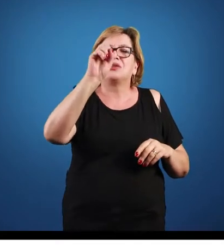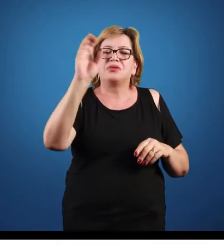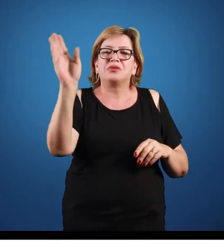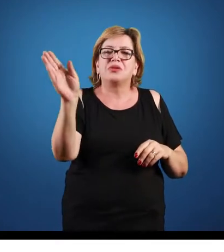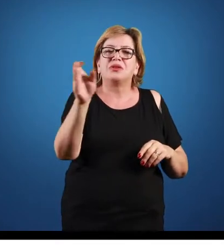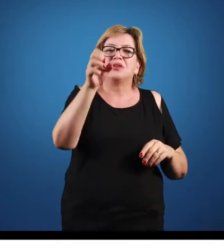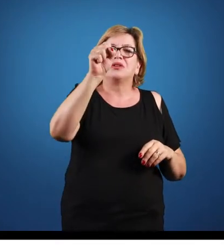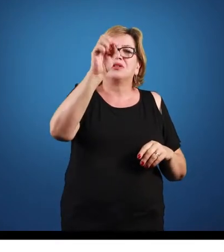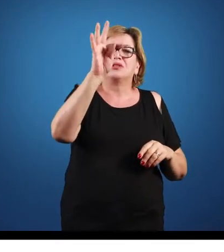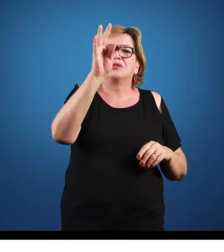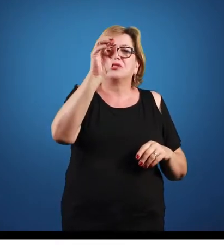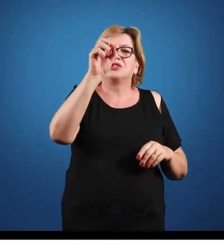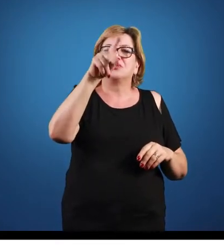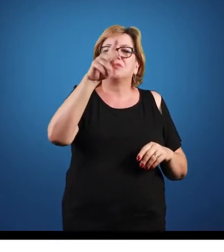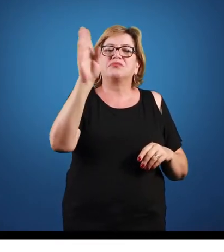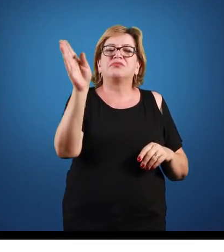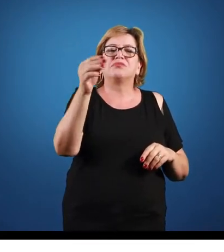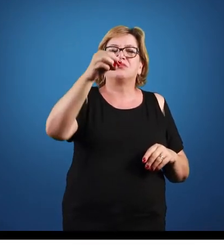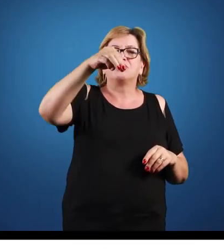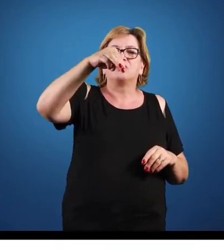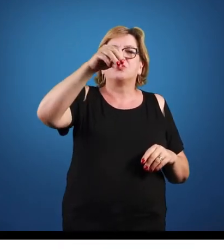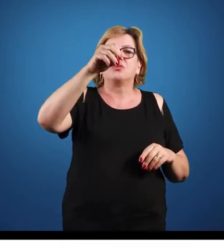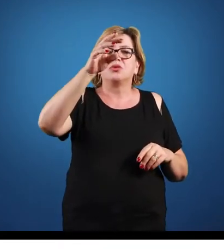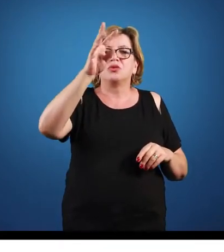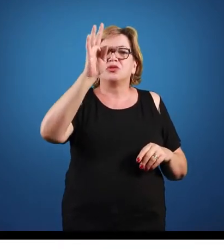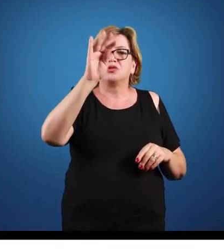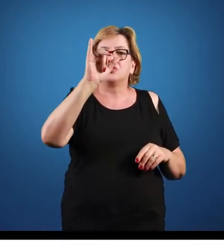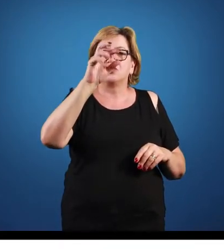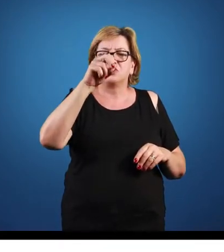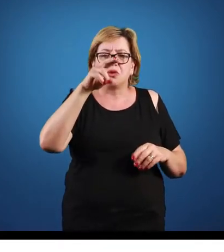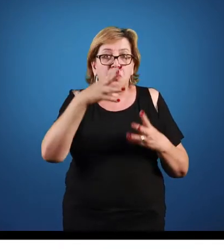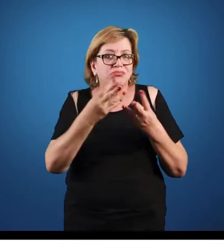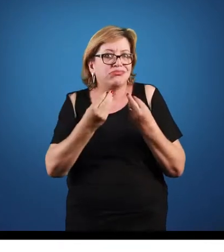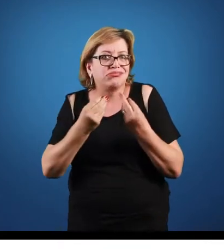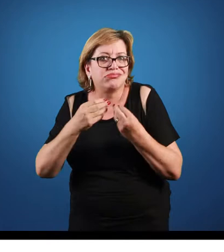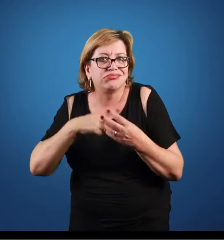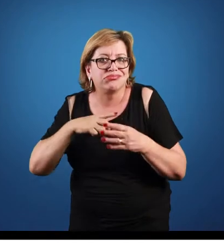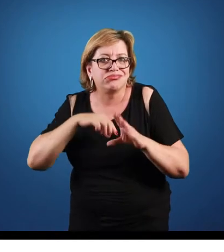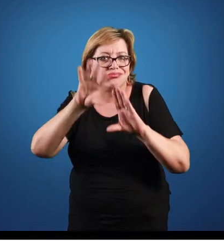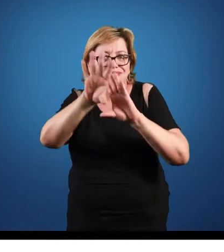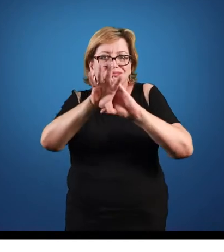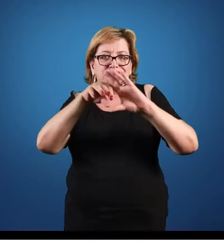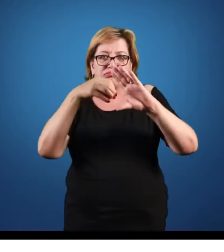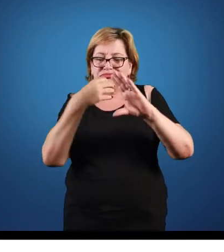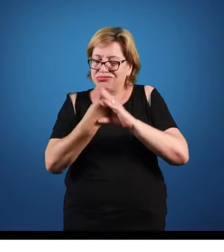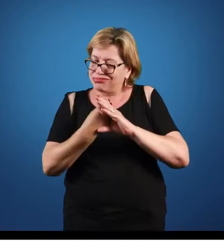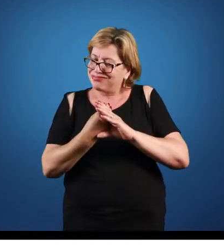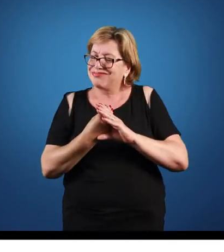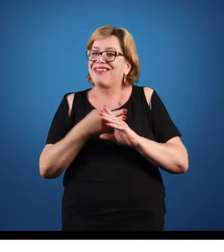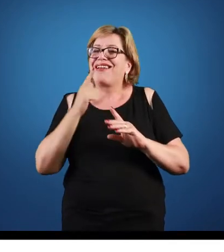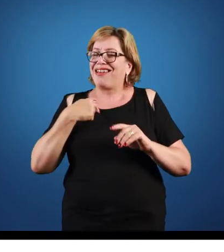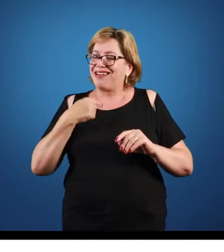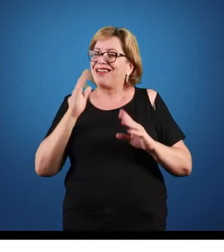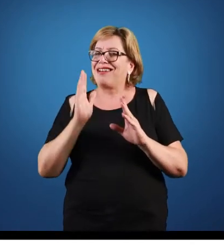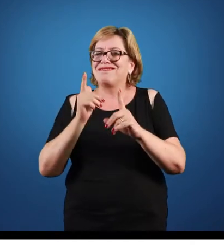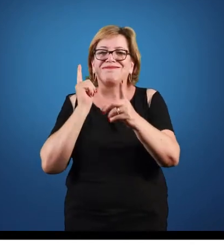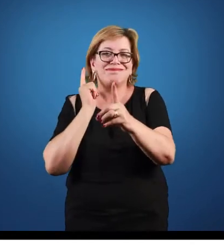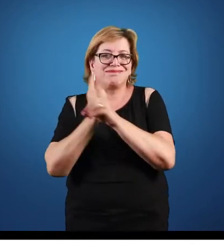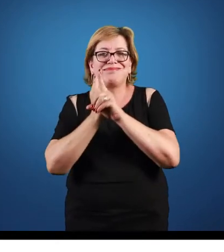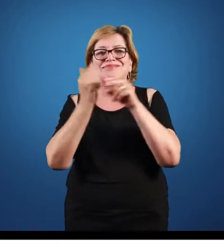não tem vários é o que mais tem na verdade que eu encontrei vários é